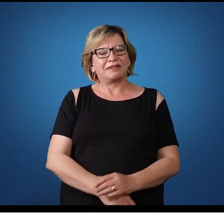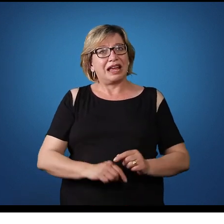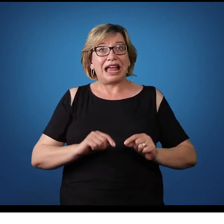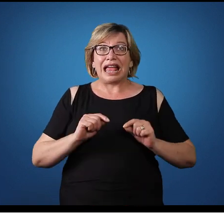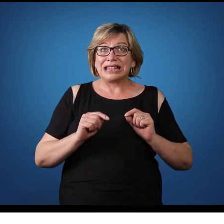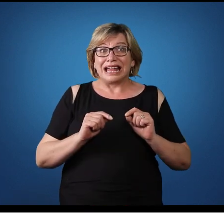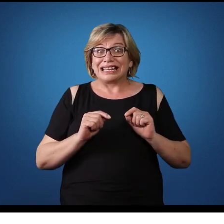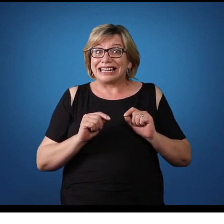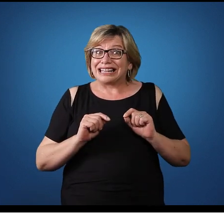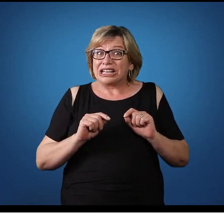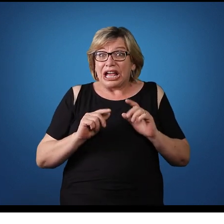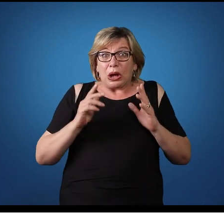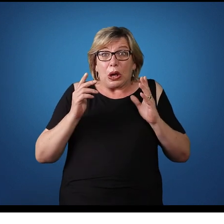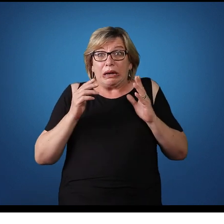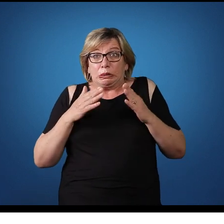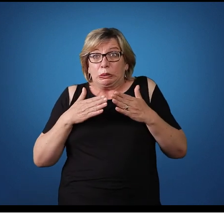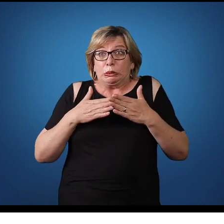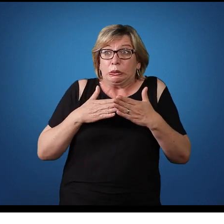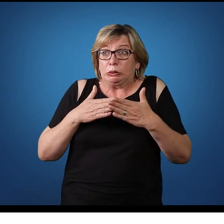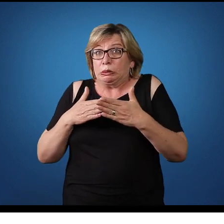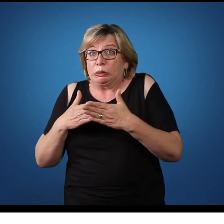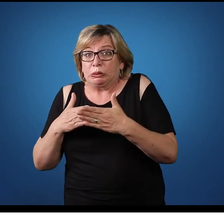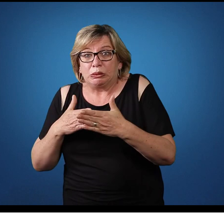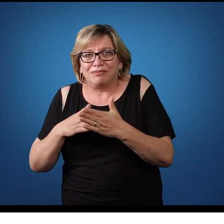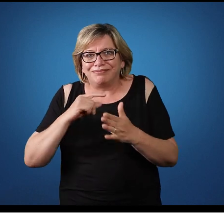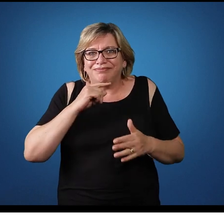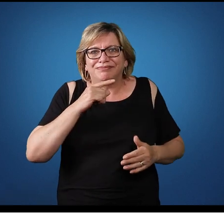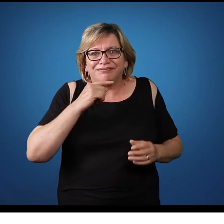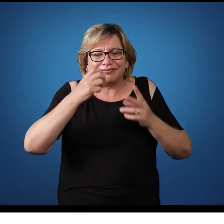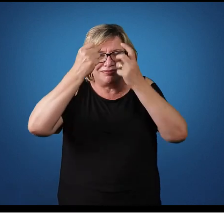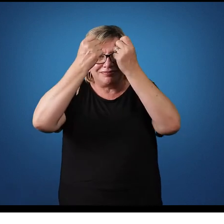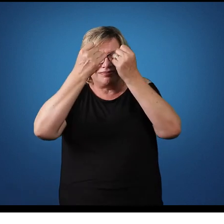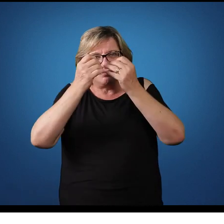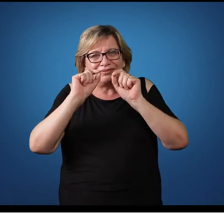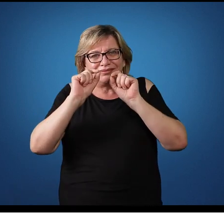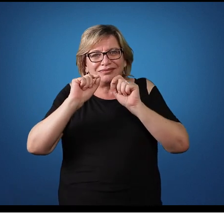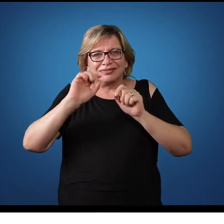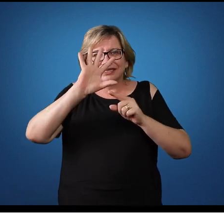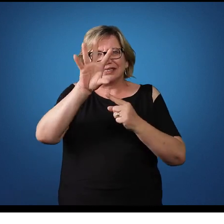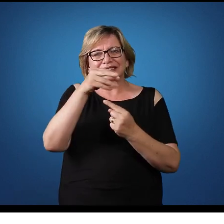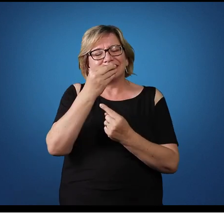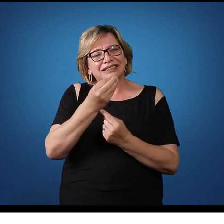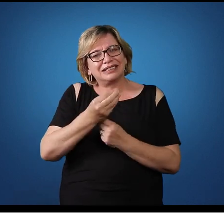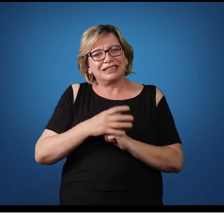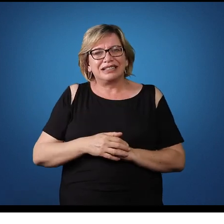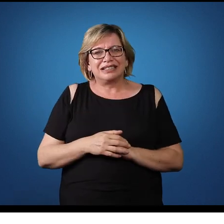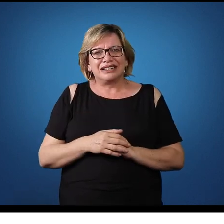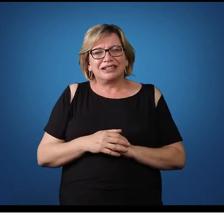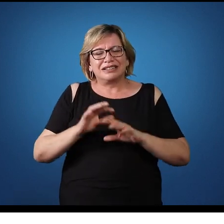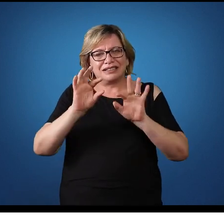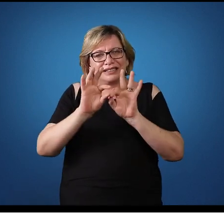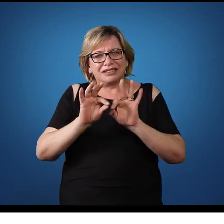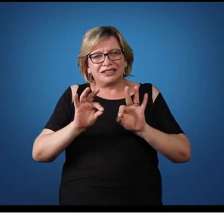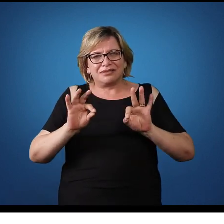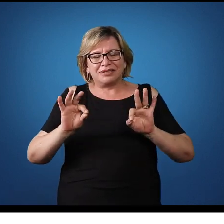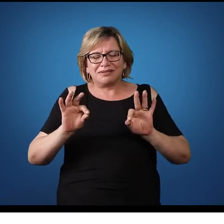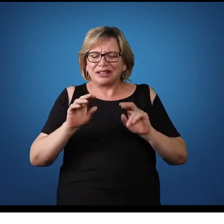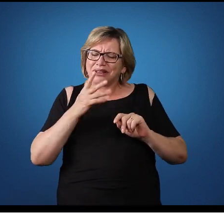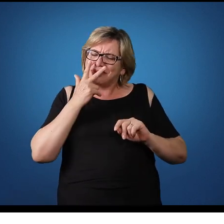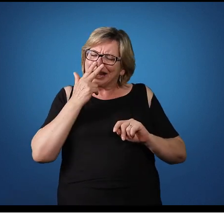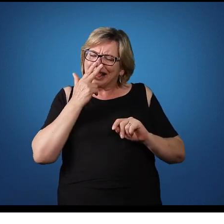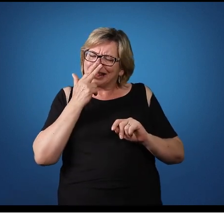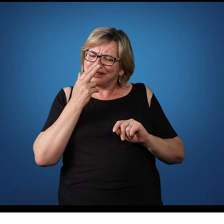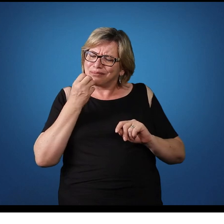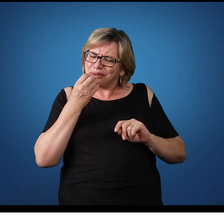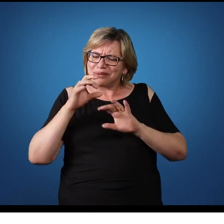será que chegamos a um beco sem saída na nossa tentativa de definir arte? Bom, uma solução é simplesmente abandonar